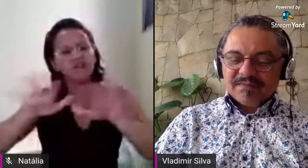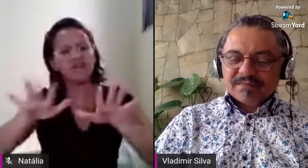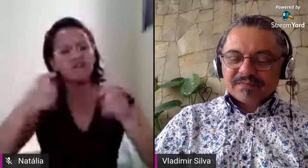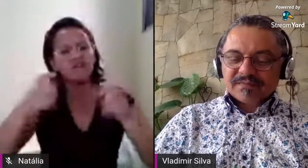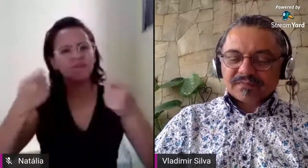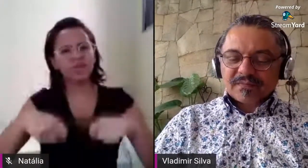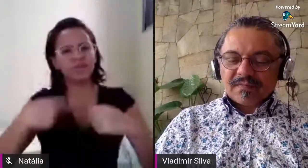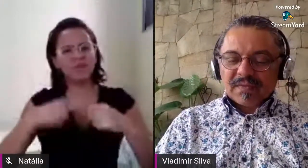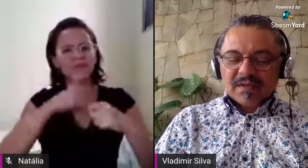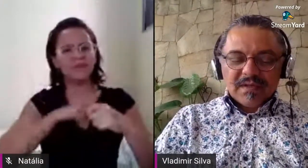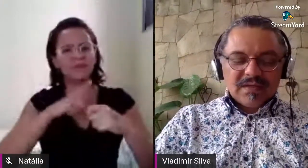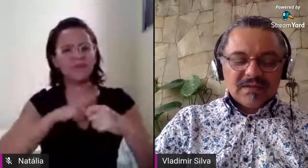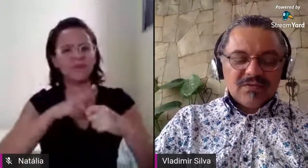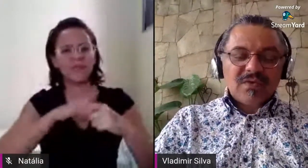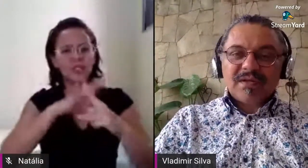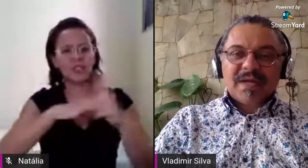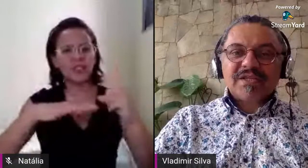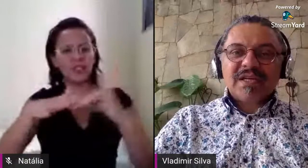que